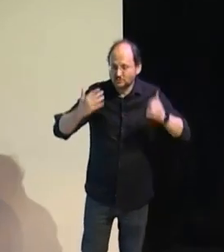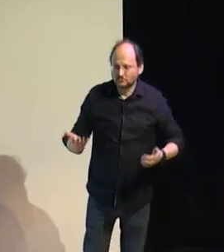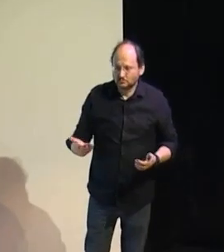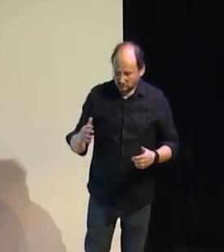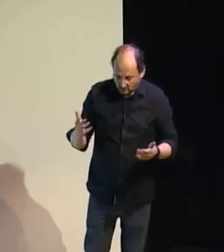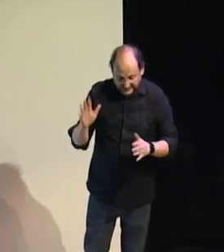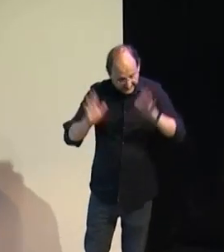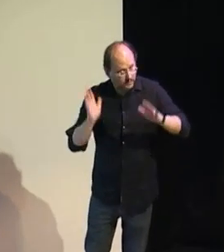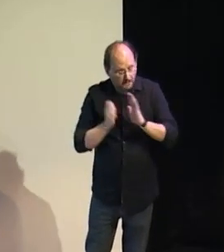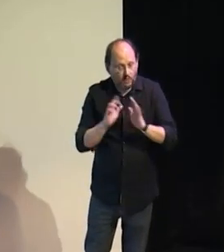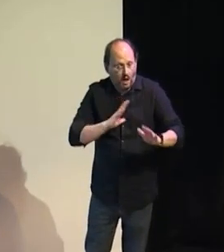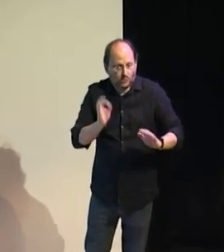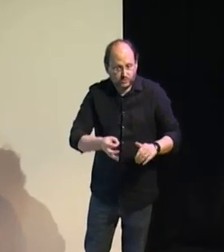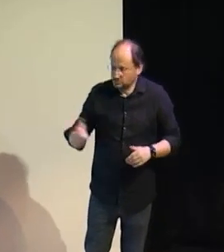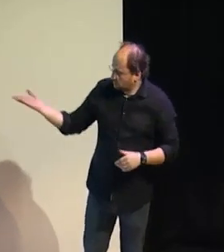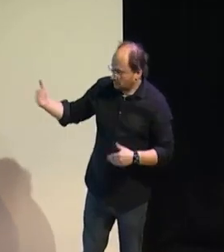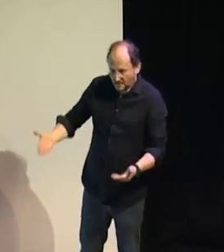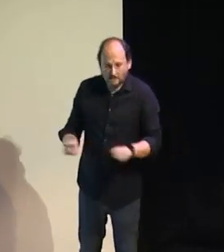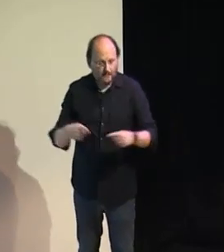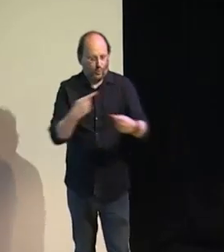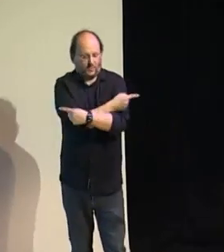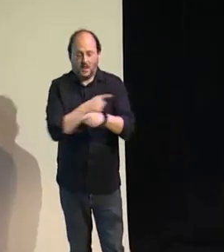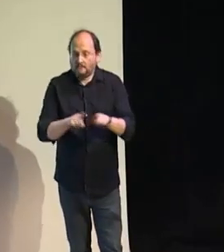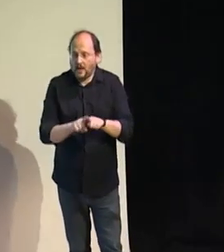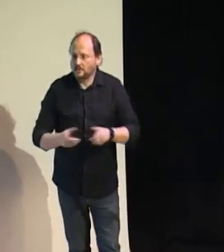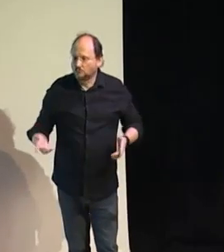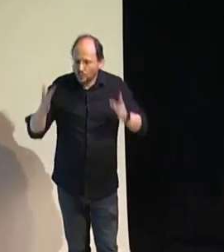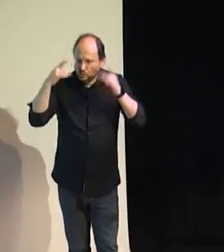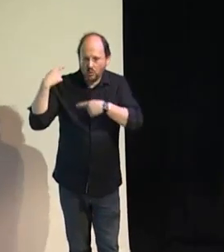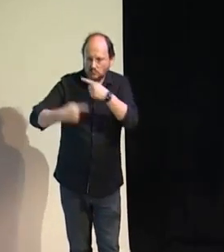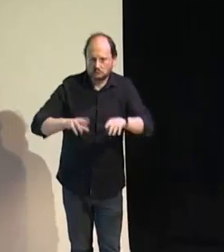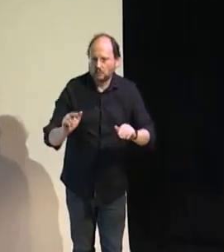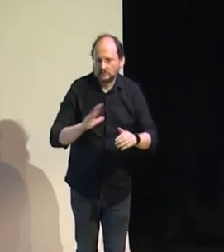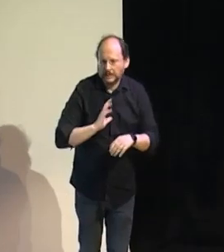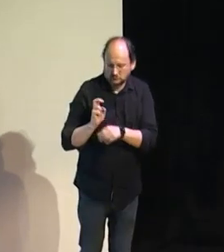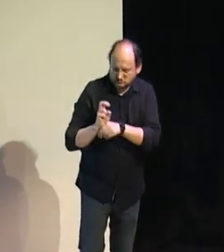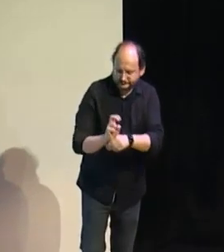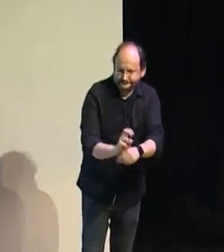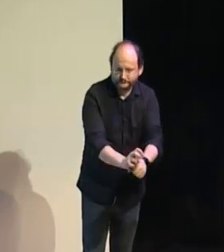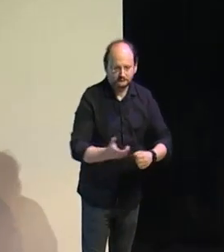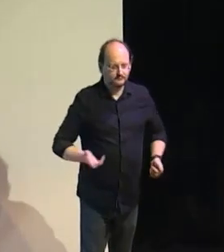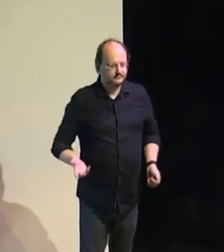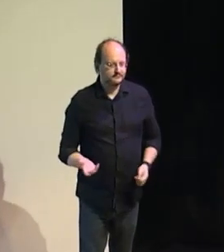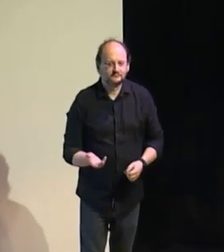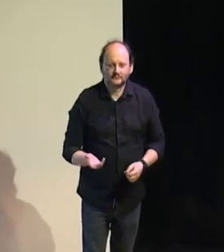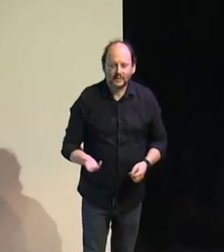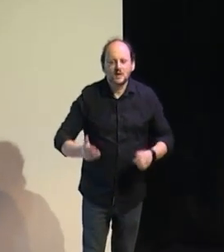dire quelque chose de l'ordre de contraire, se disaient comme ça. Et là, encore une fois, on a conservé dans